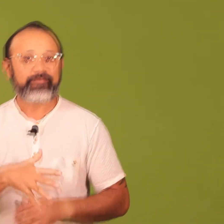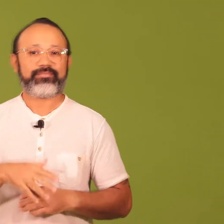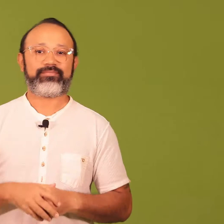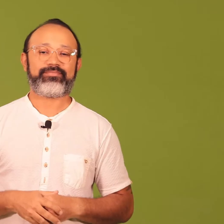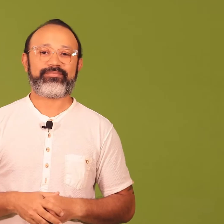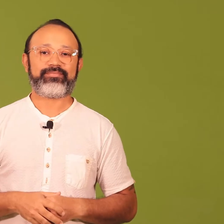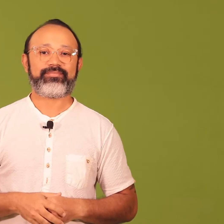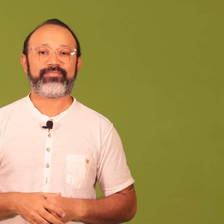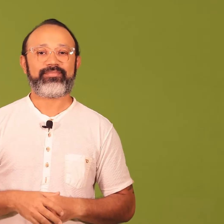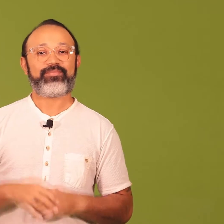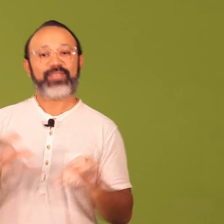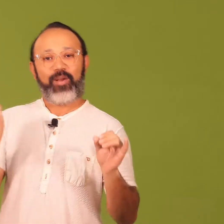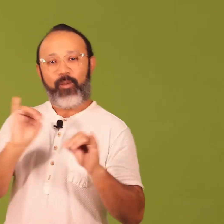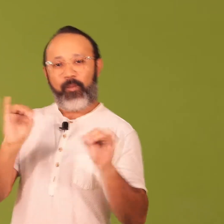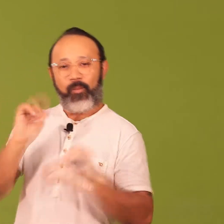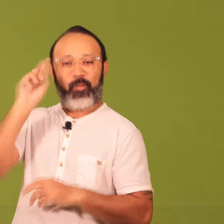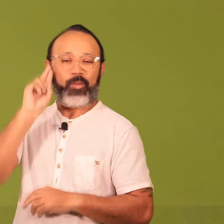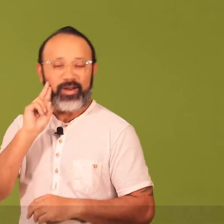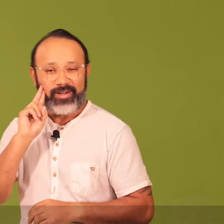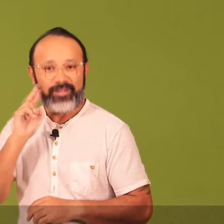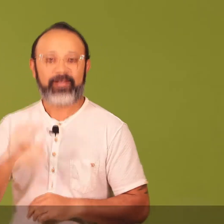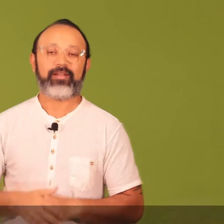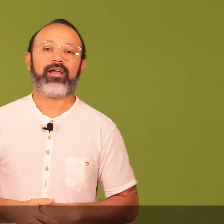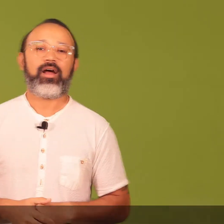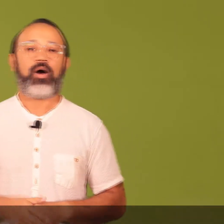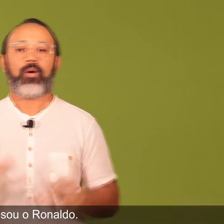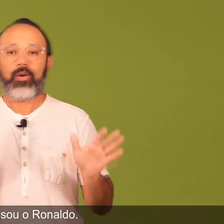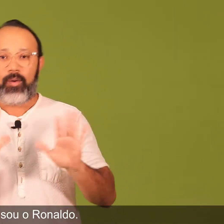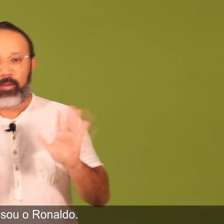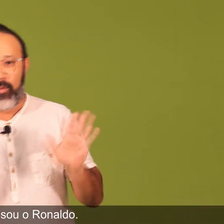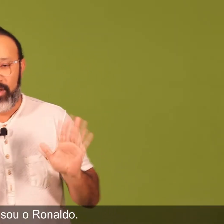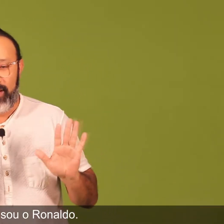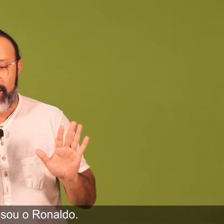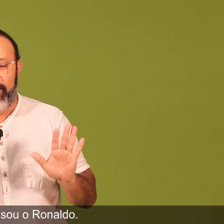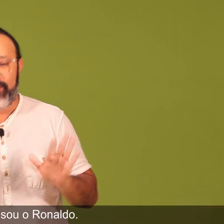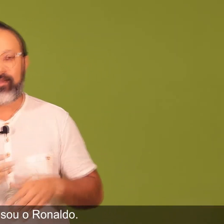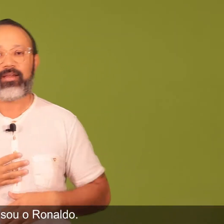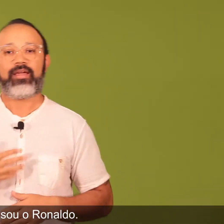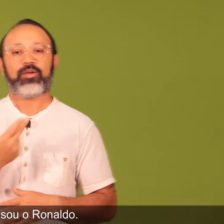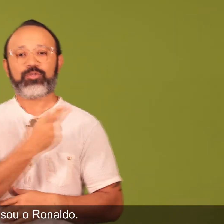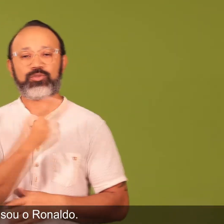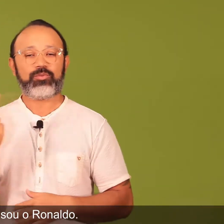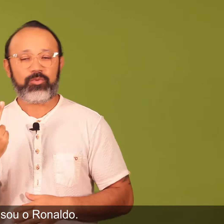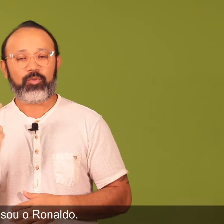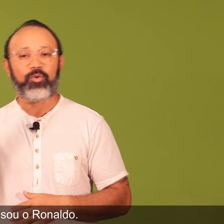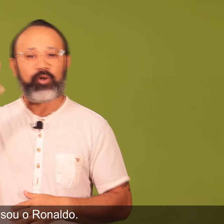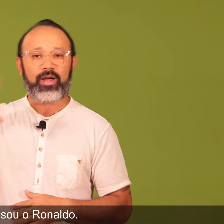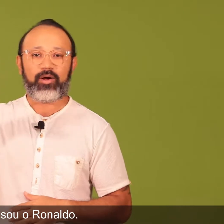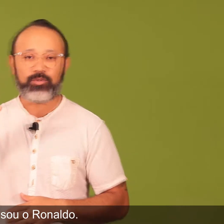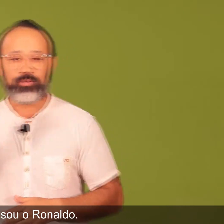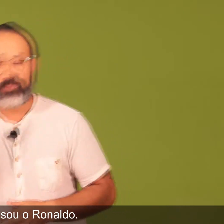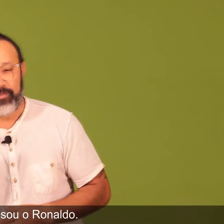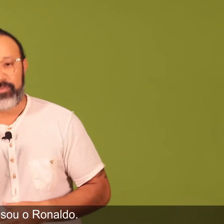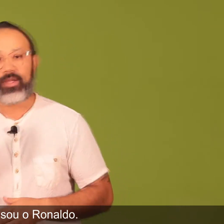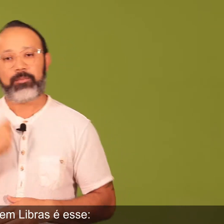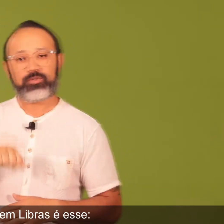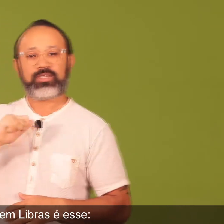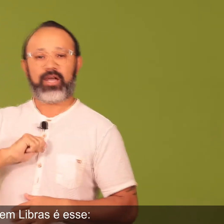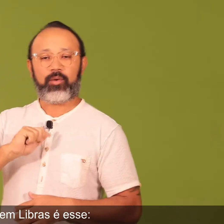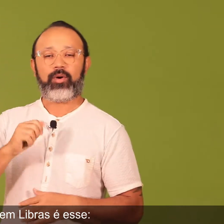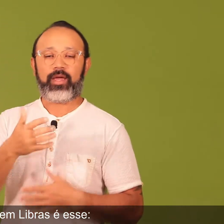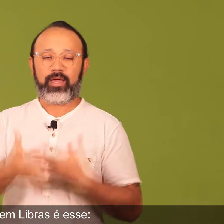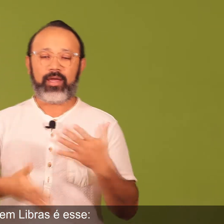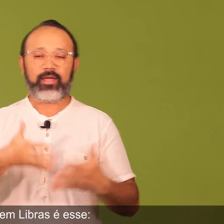o fim da sinalização em libras o olá o Ronaldo